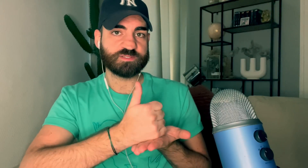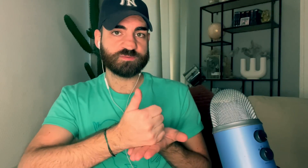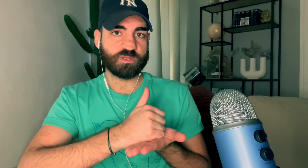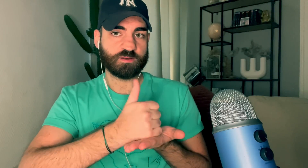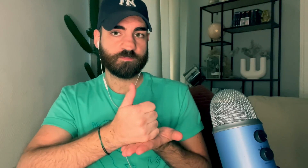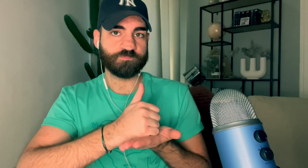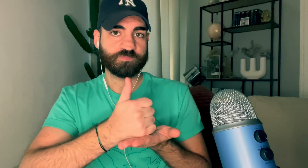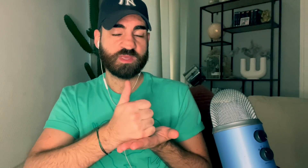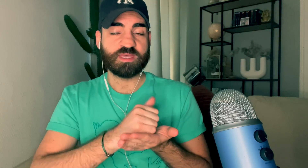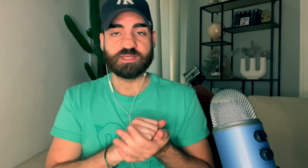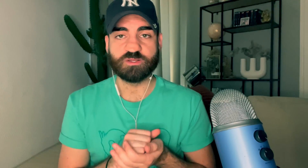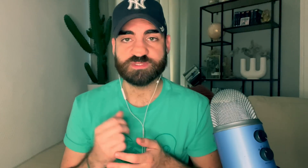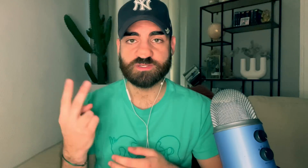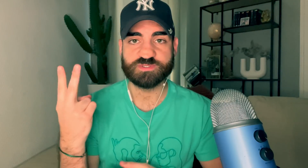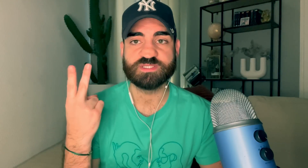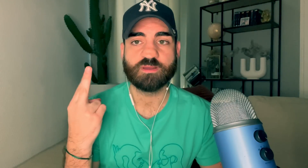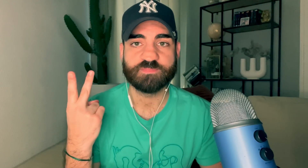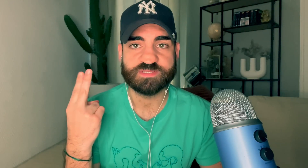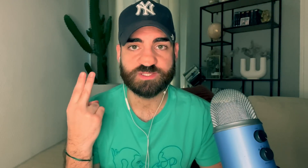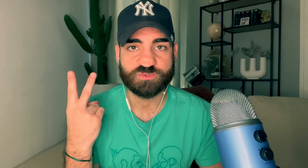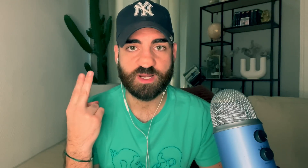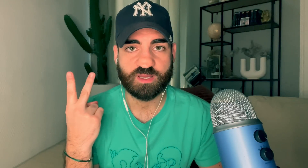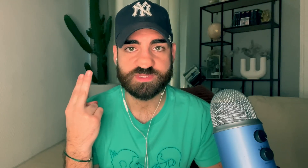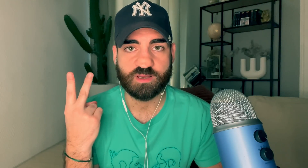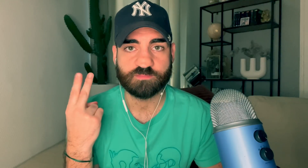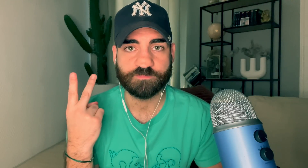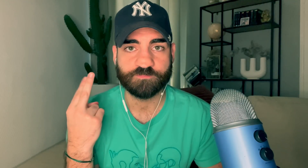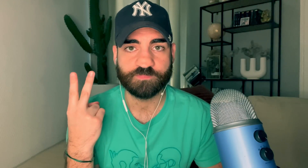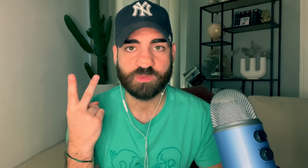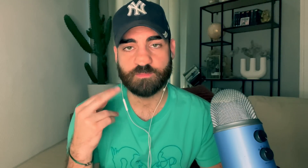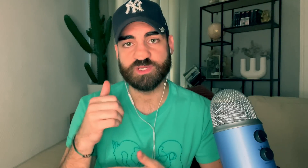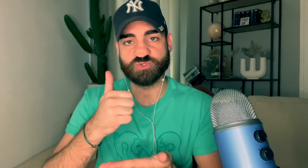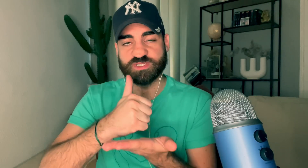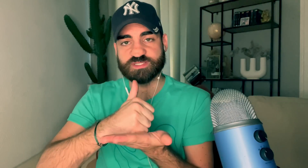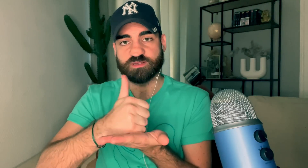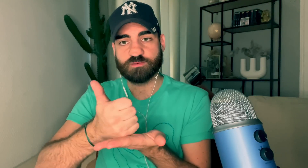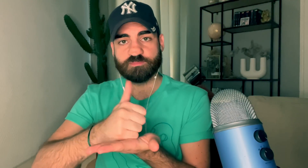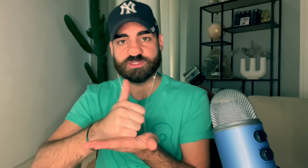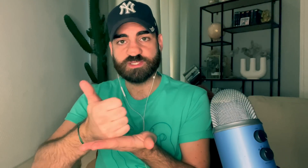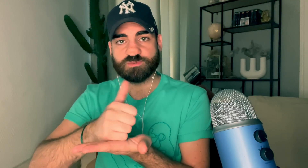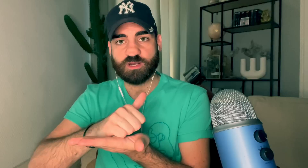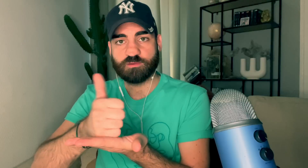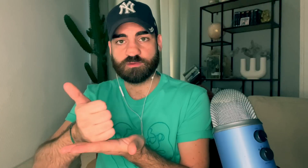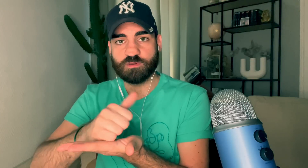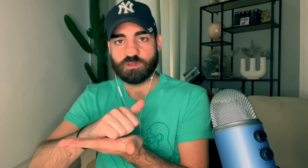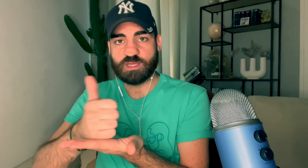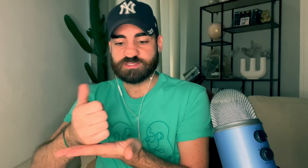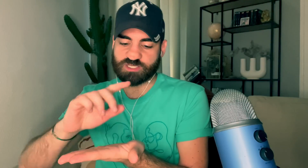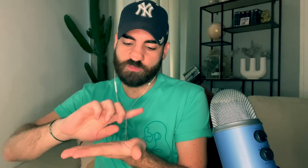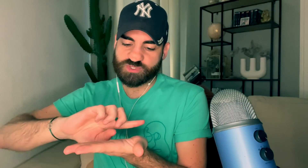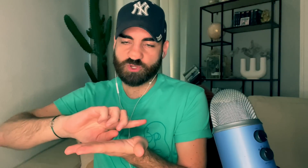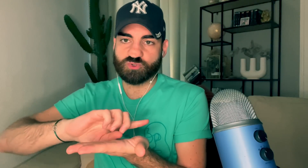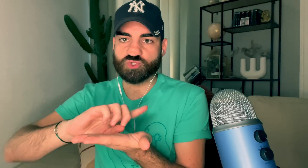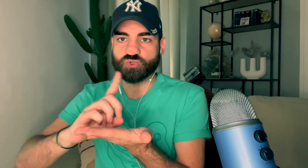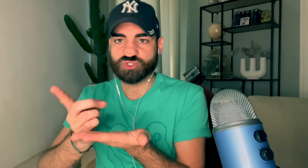Bisexuel. Il y a aussi le signe bisexuel comme ça. Mais j'utilise bisexuel. C'est comme une sorte de jauge en